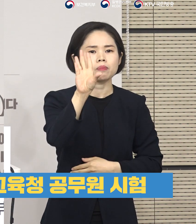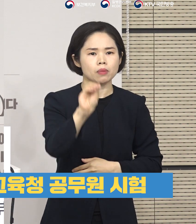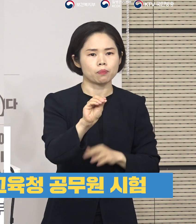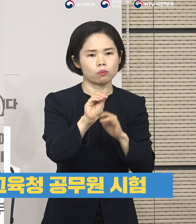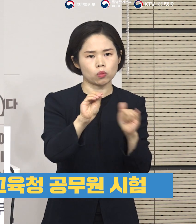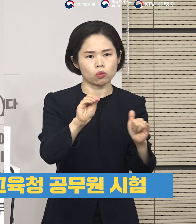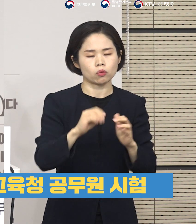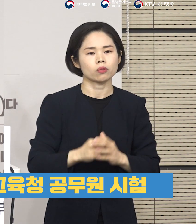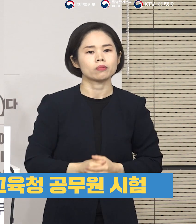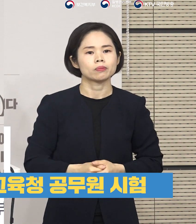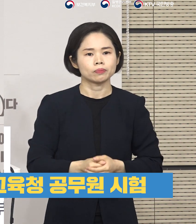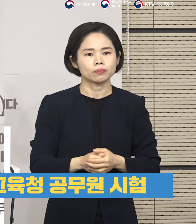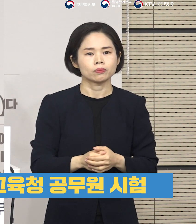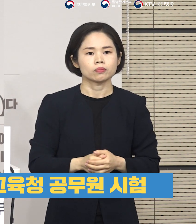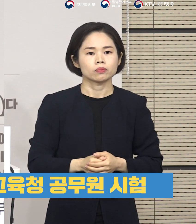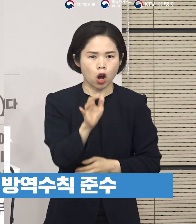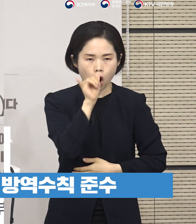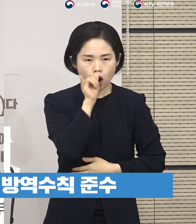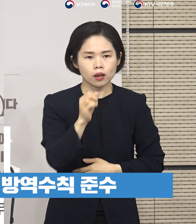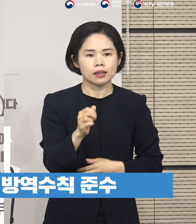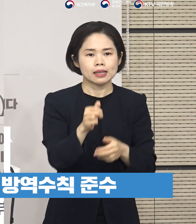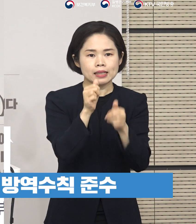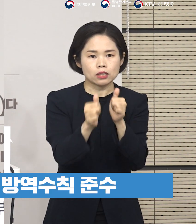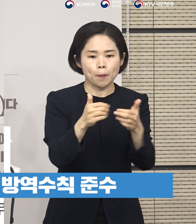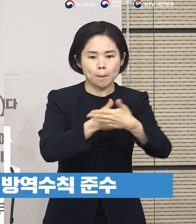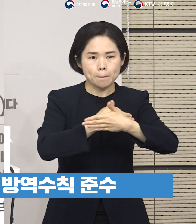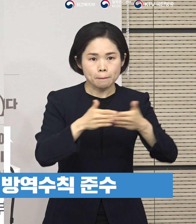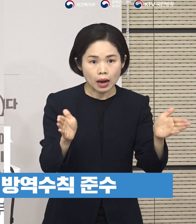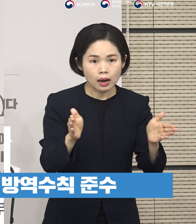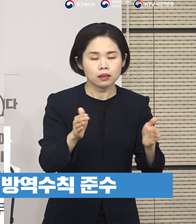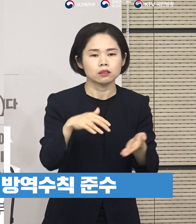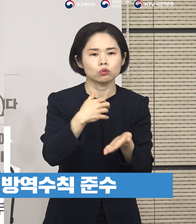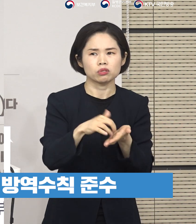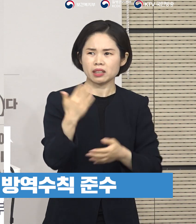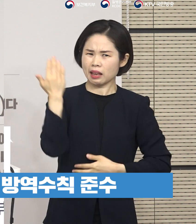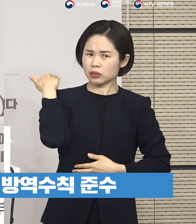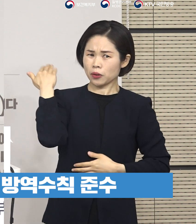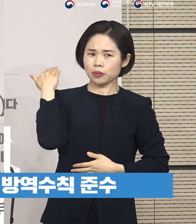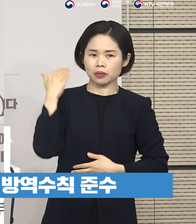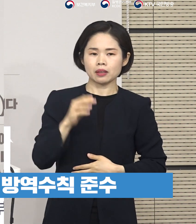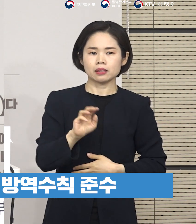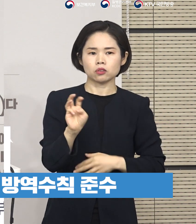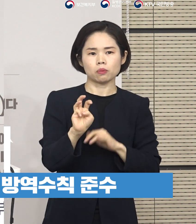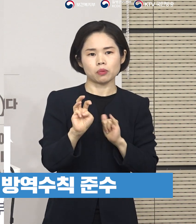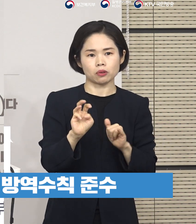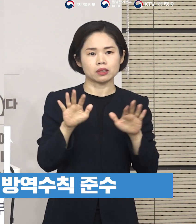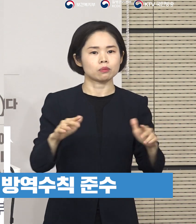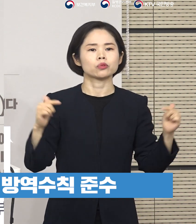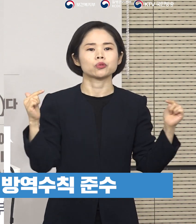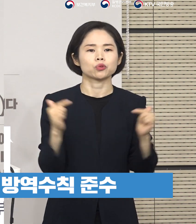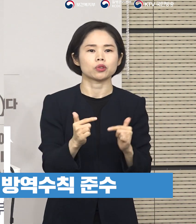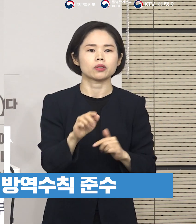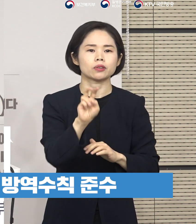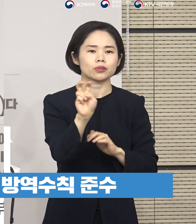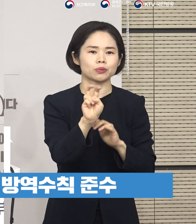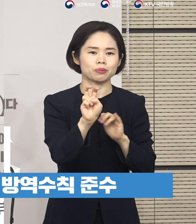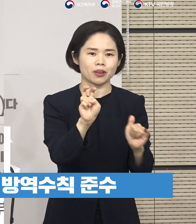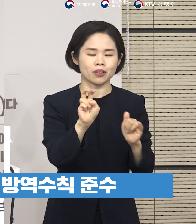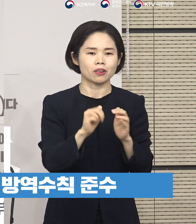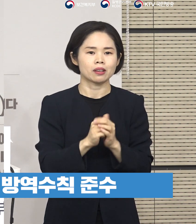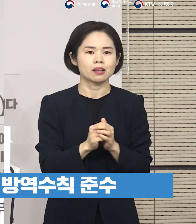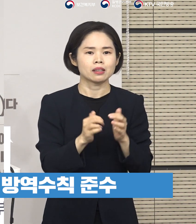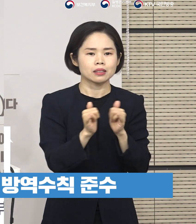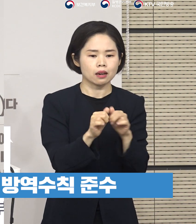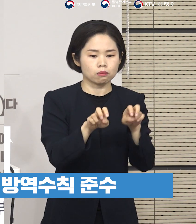30만여 명으로 준비하고 있습니다. 시험실당 수용 인원을 예전의 30명에서